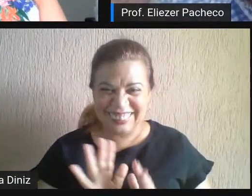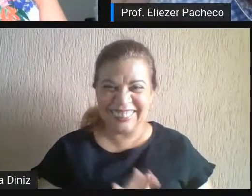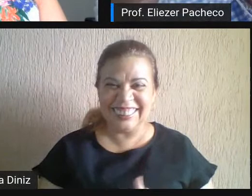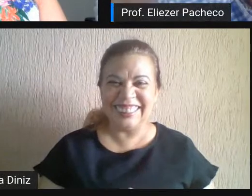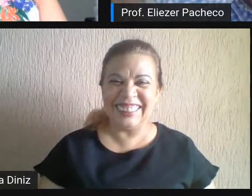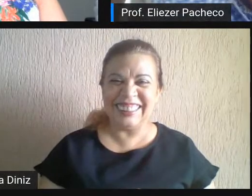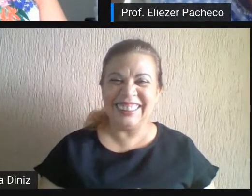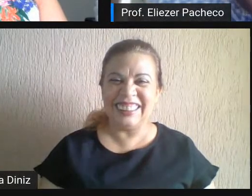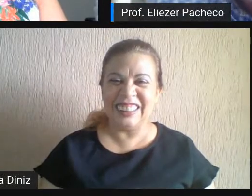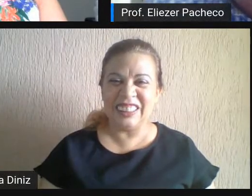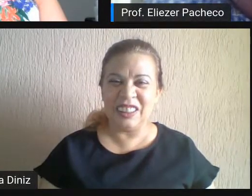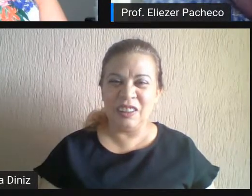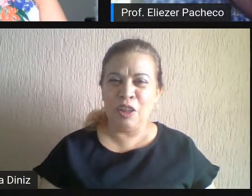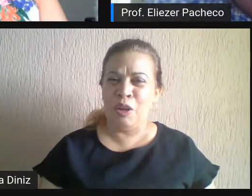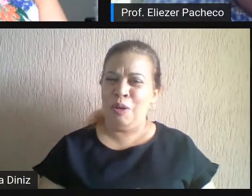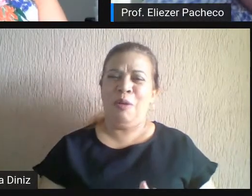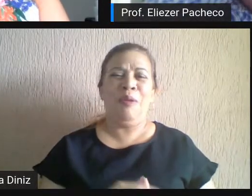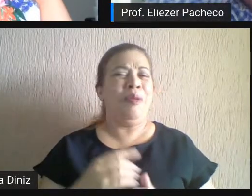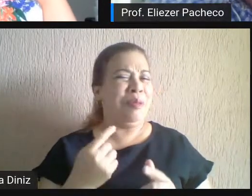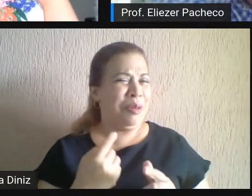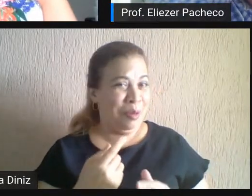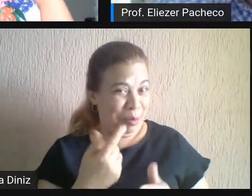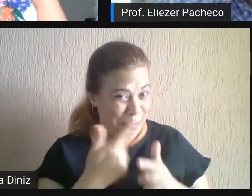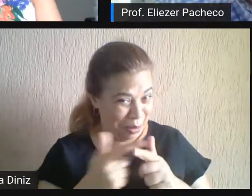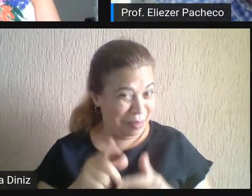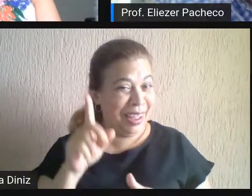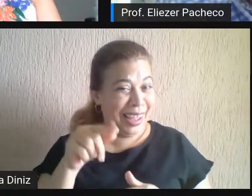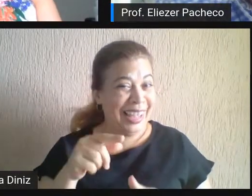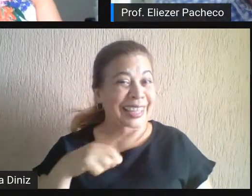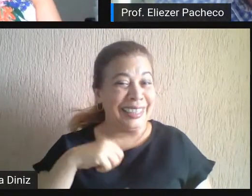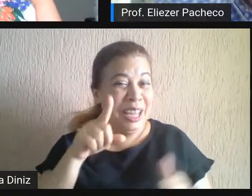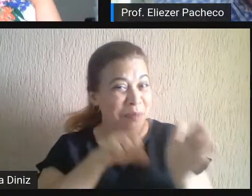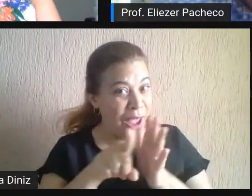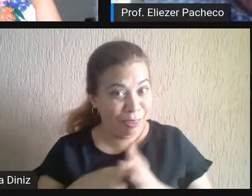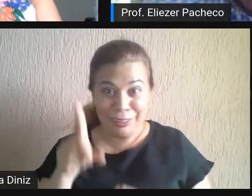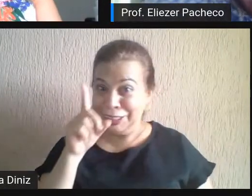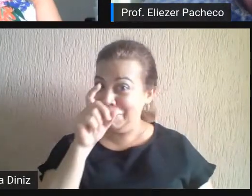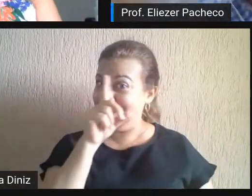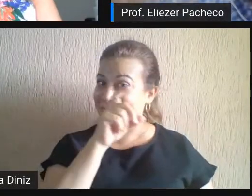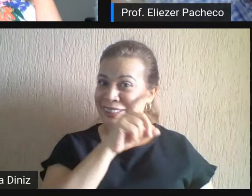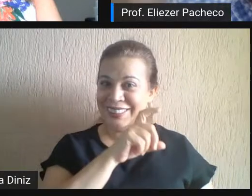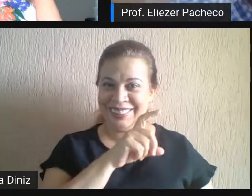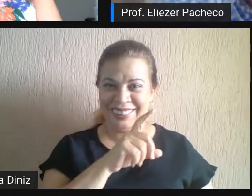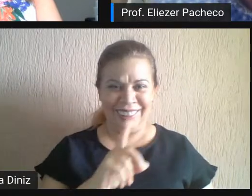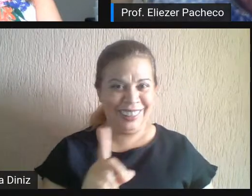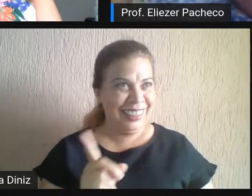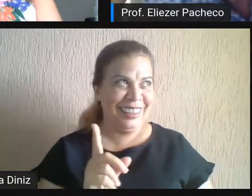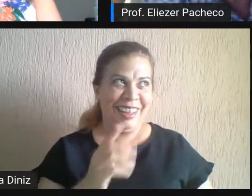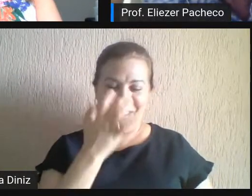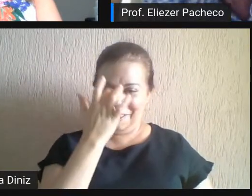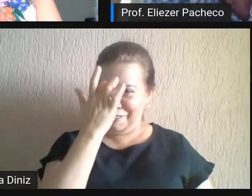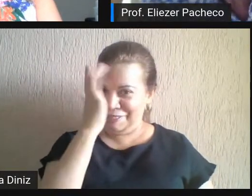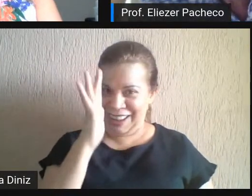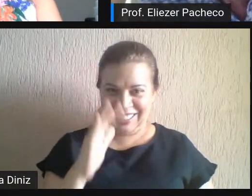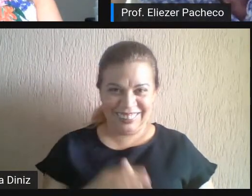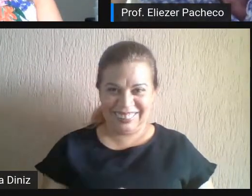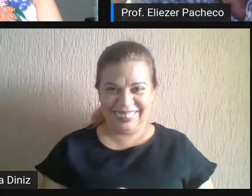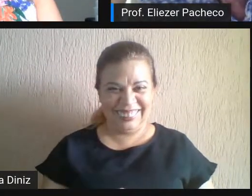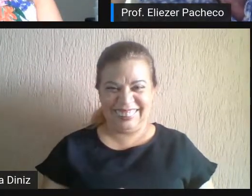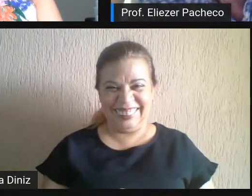Uhum. O problema é que você só fala pergunta difícil, não é? Podia perguntar uma pergunta fácil, levantar a bola aí para mim poder chutar.